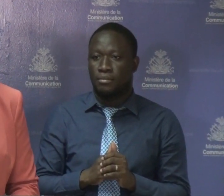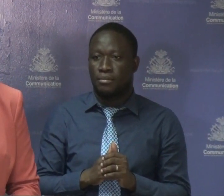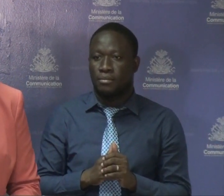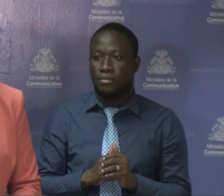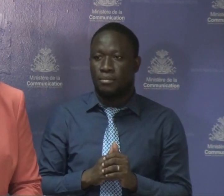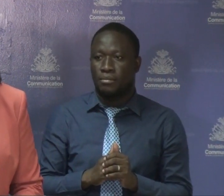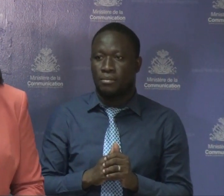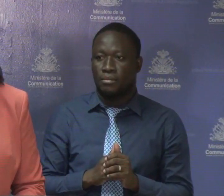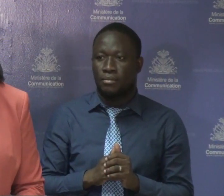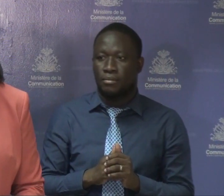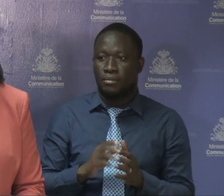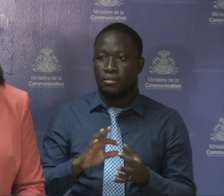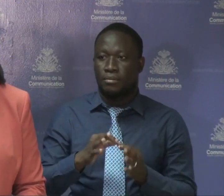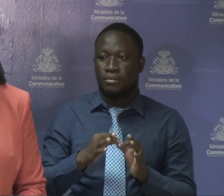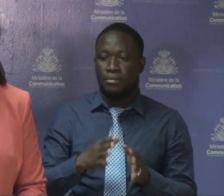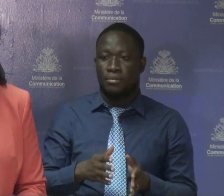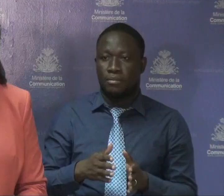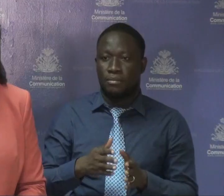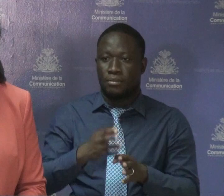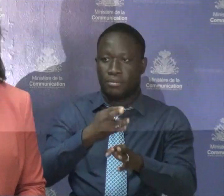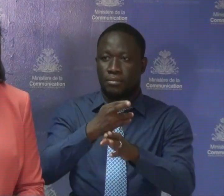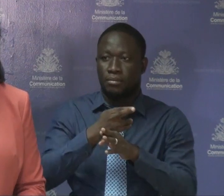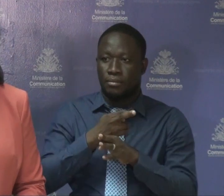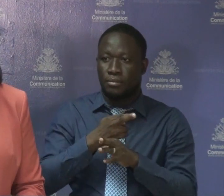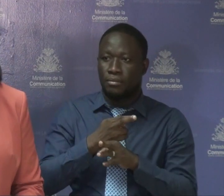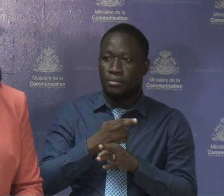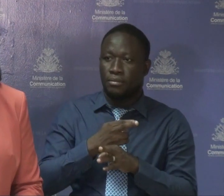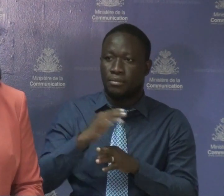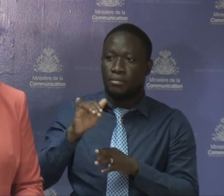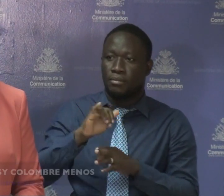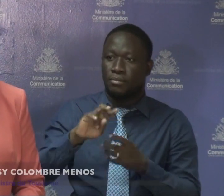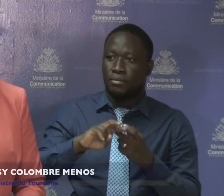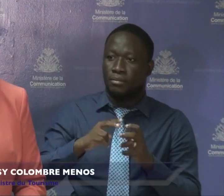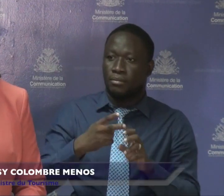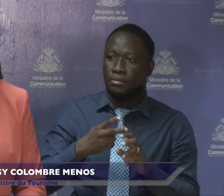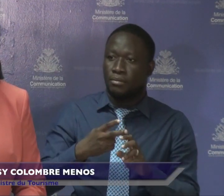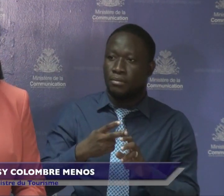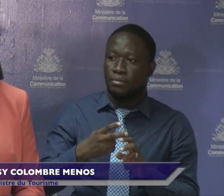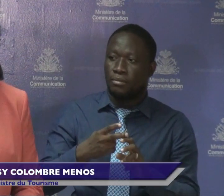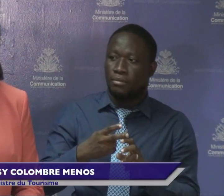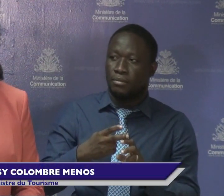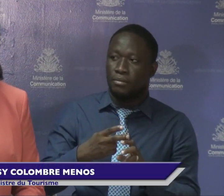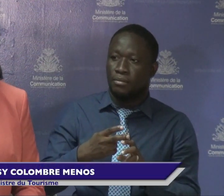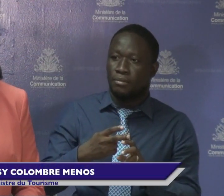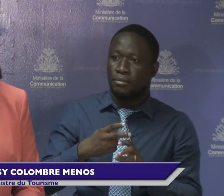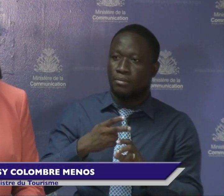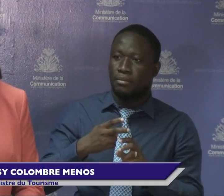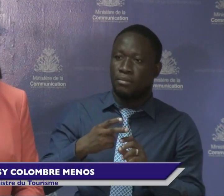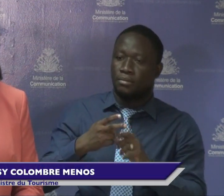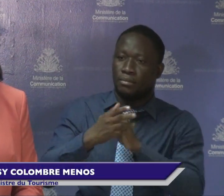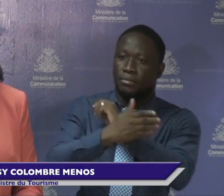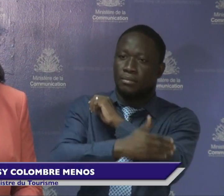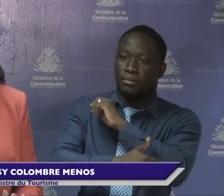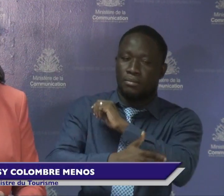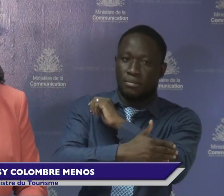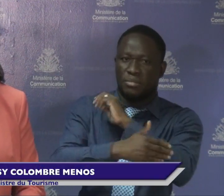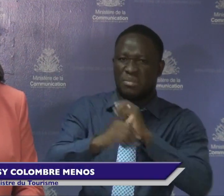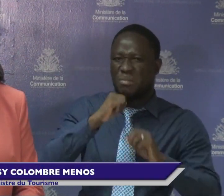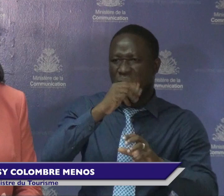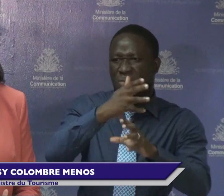qu'on fait de texte hein, c'est exactement nous rejoindre à même problème là. Problème que paysan parlait en là que le